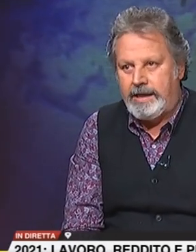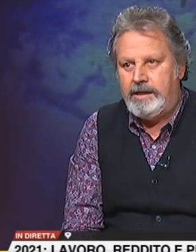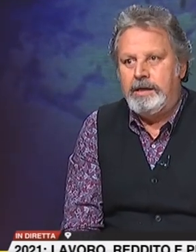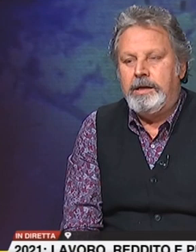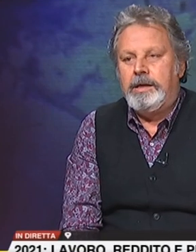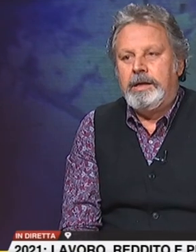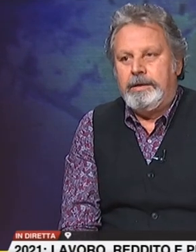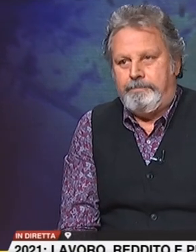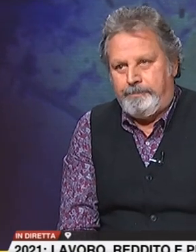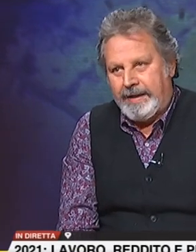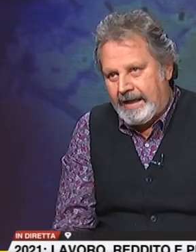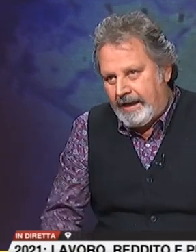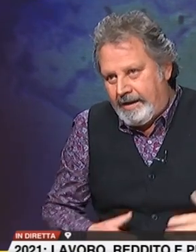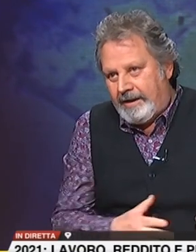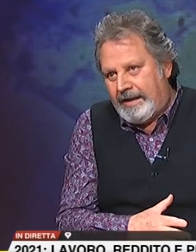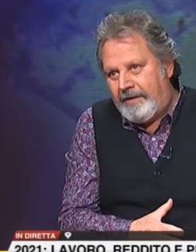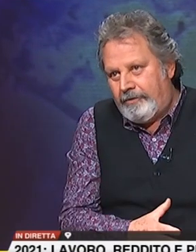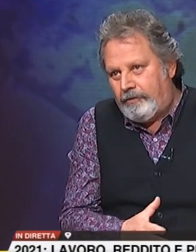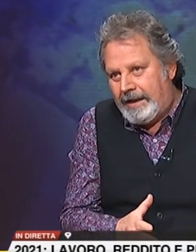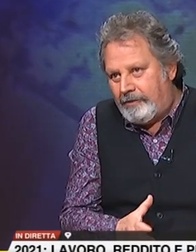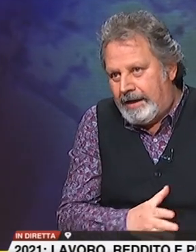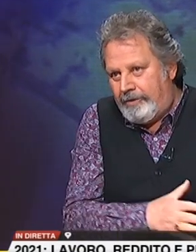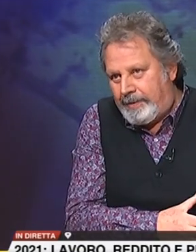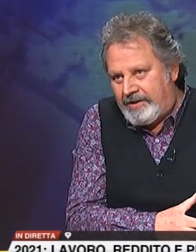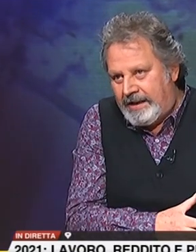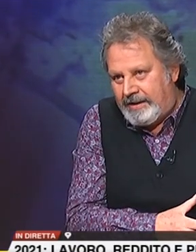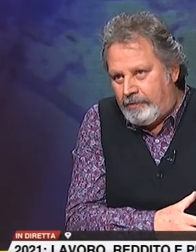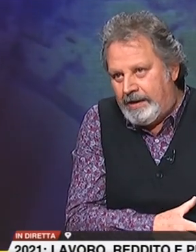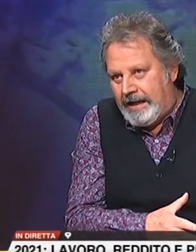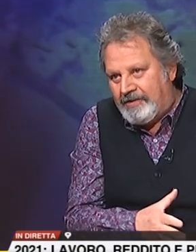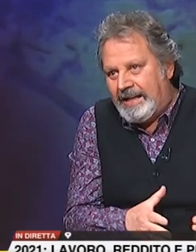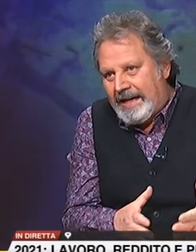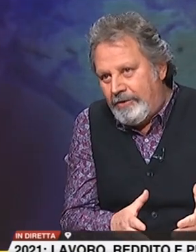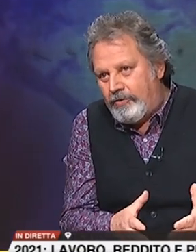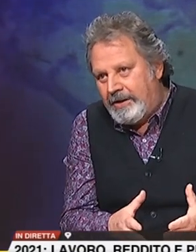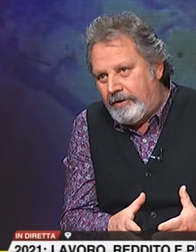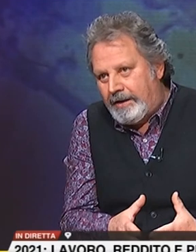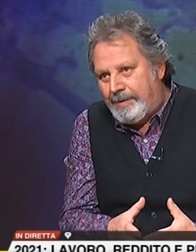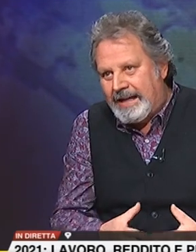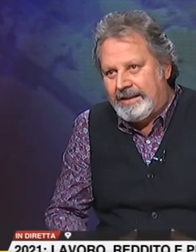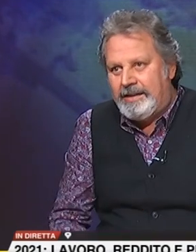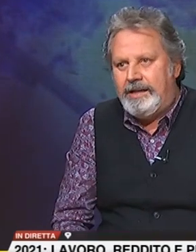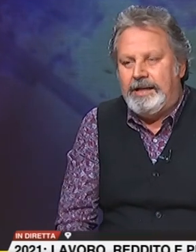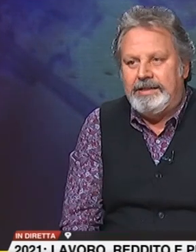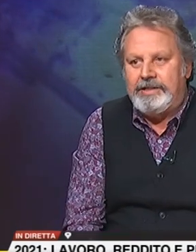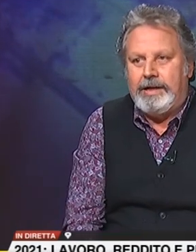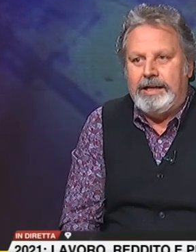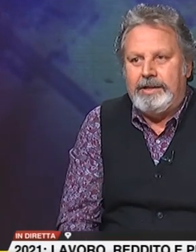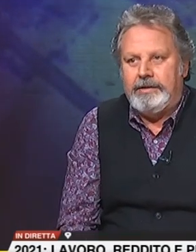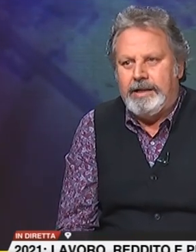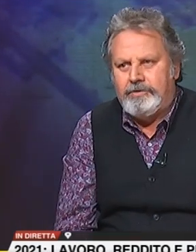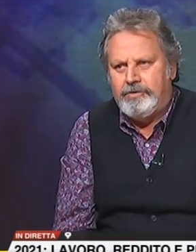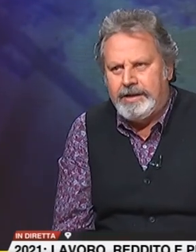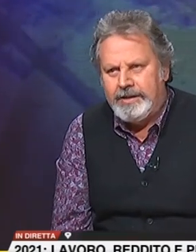ok? No. Sì. Perché la fanno sul reddito dell'anno precedente, quindi a gennaio cominciano ad applicarti